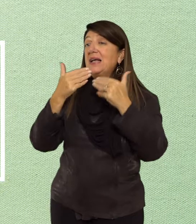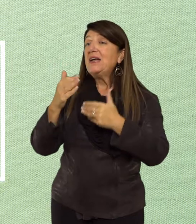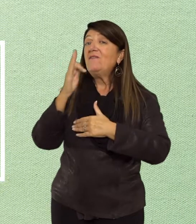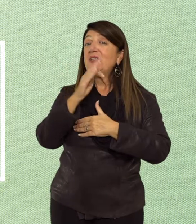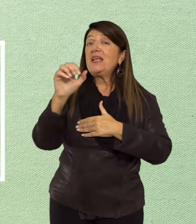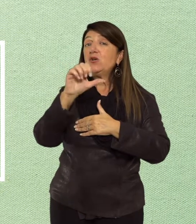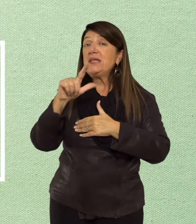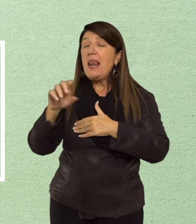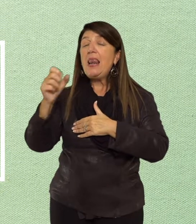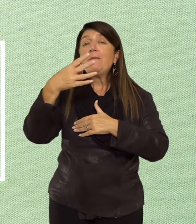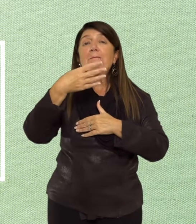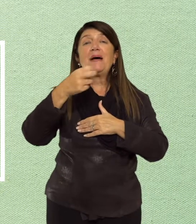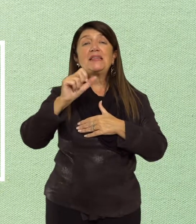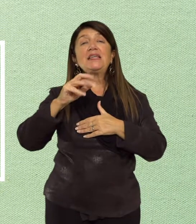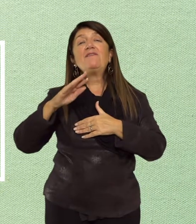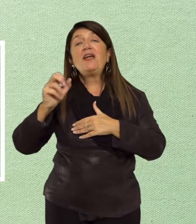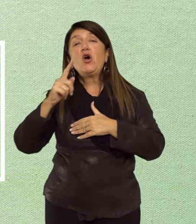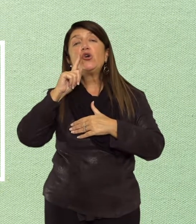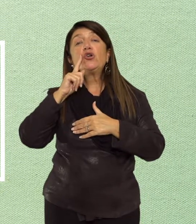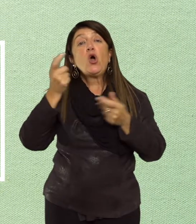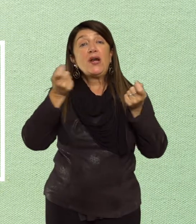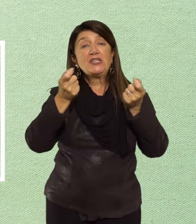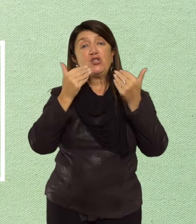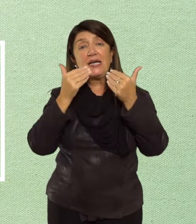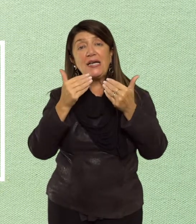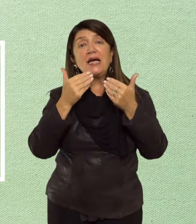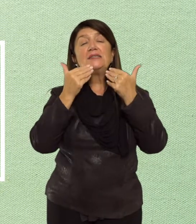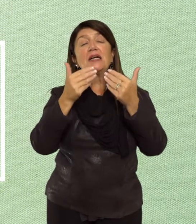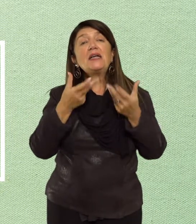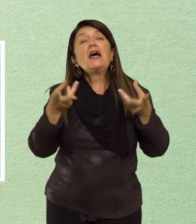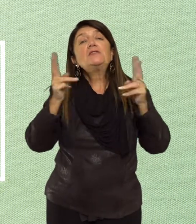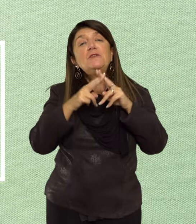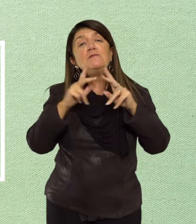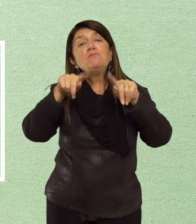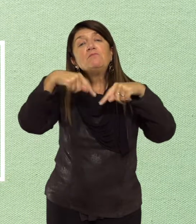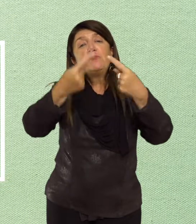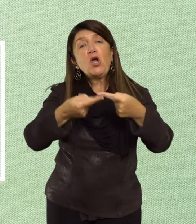in regia. Noi ci vediamo alla prossima puntata. Grazie a tutte e tutti, alla prossima.